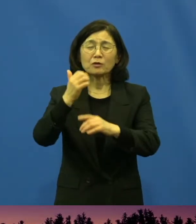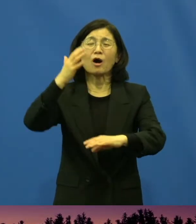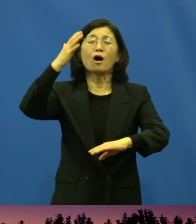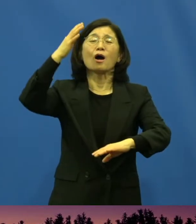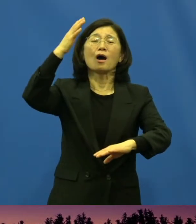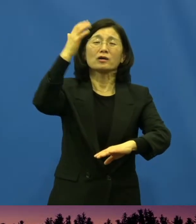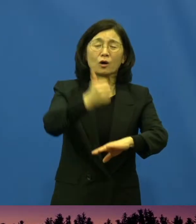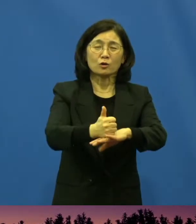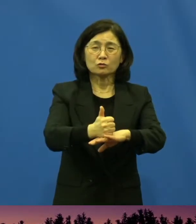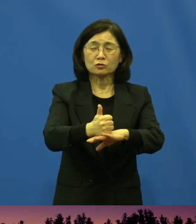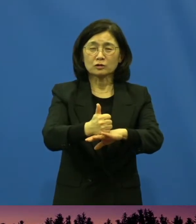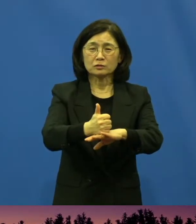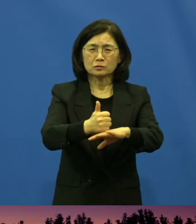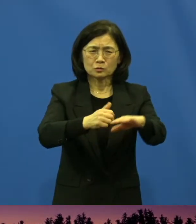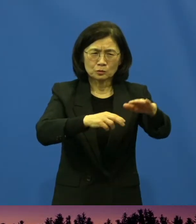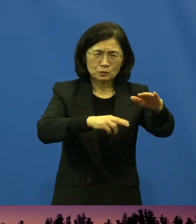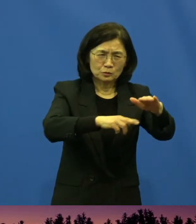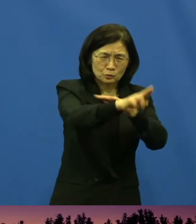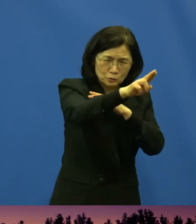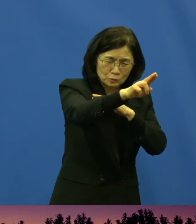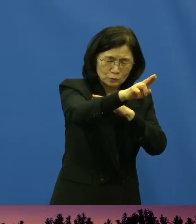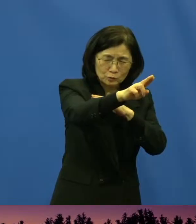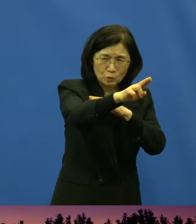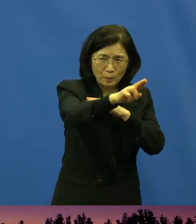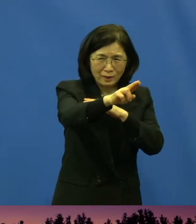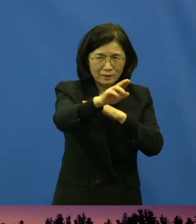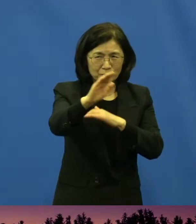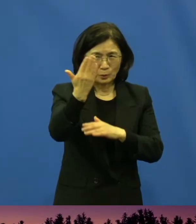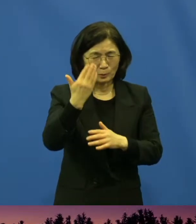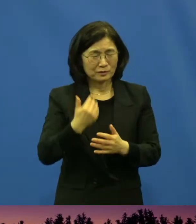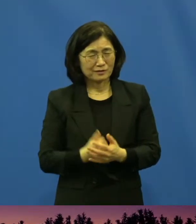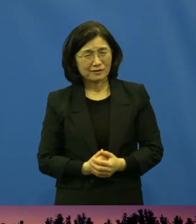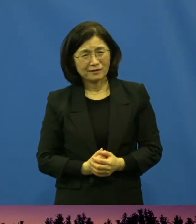맹세하고 부인하고 도망을 칩니다. 예수님을 부인하고 도망갑니다.